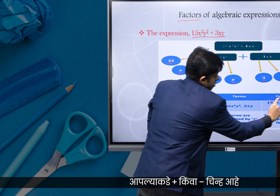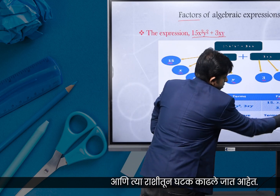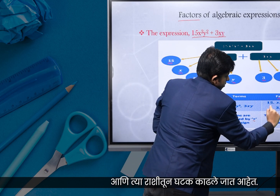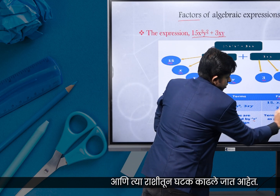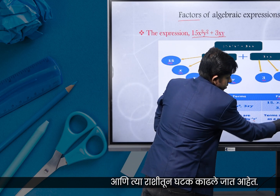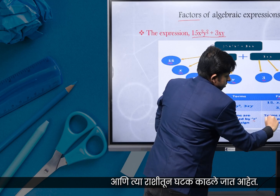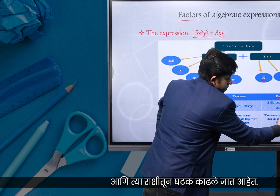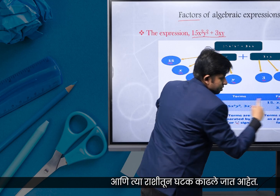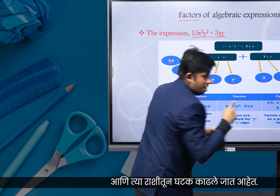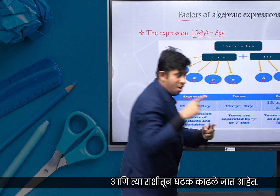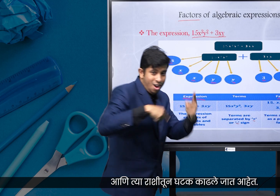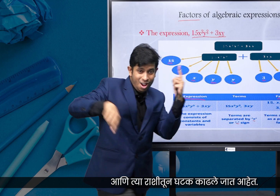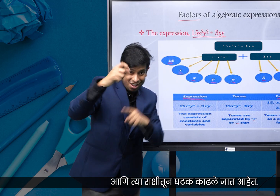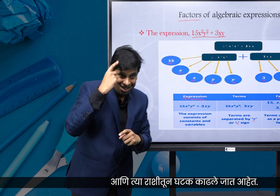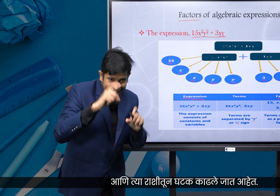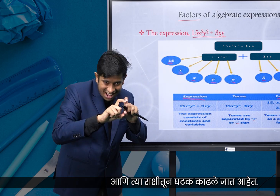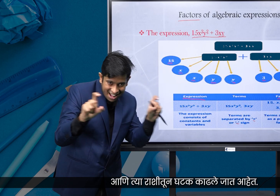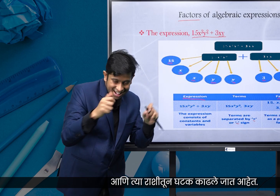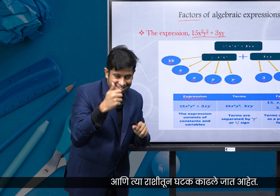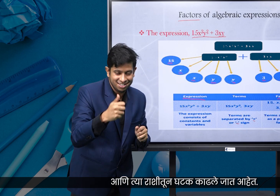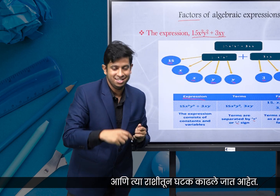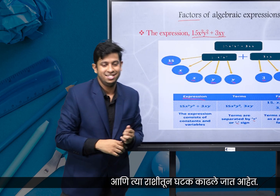आणि त्या राशीतून घटक काढले जात आहेत.